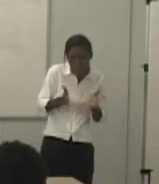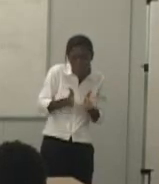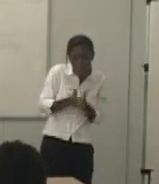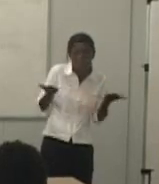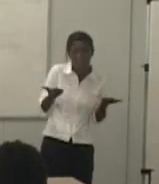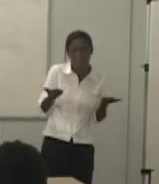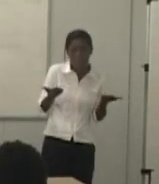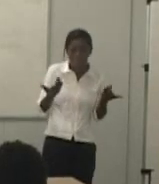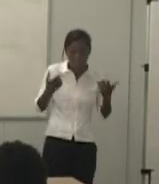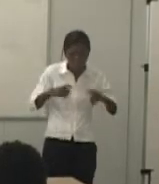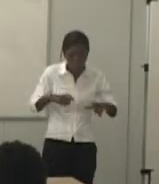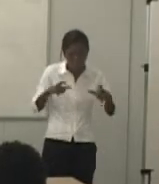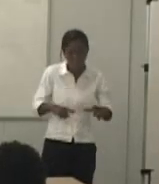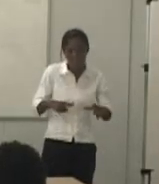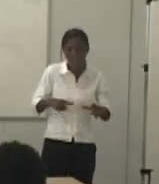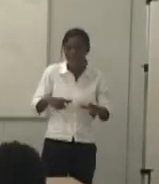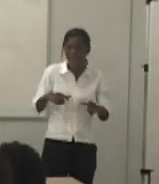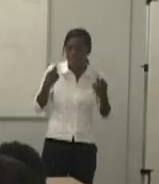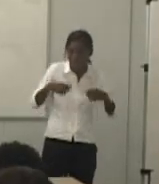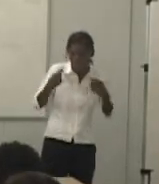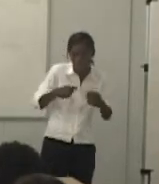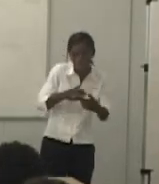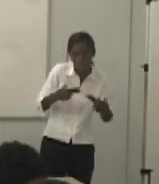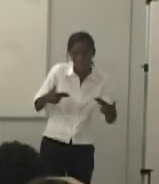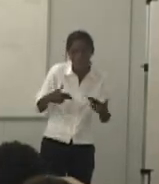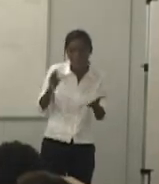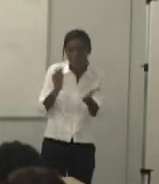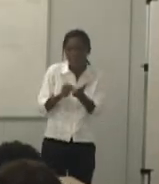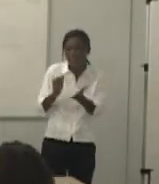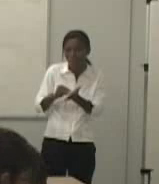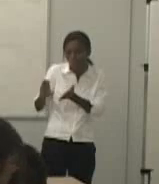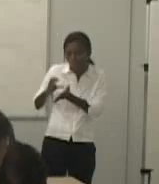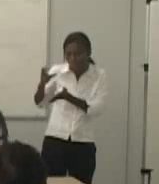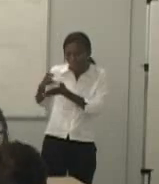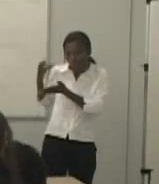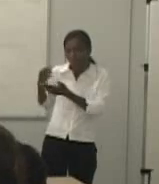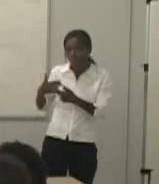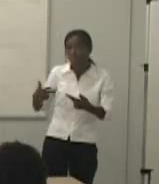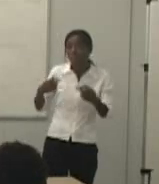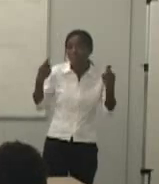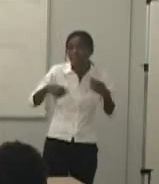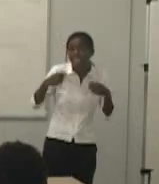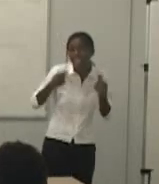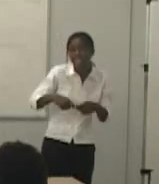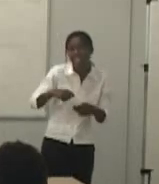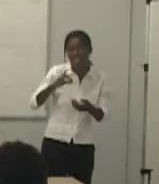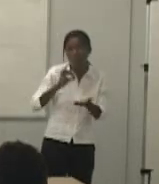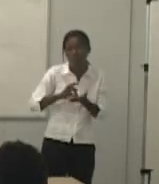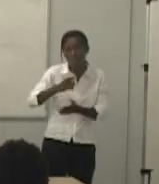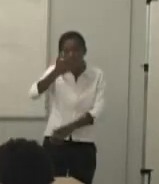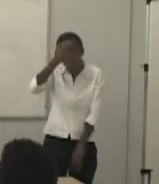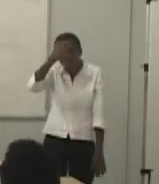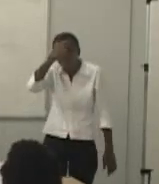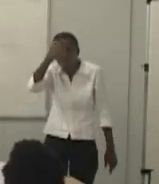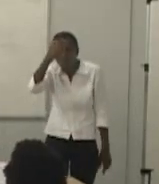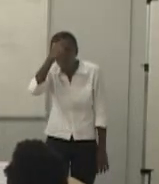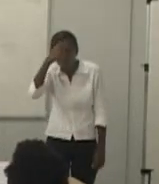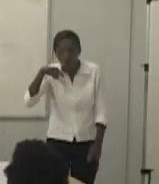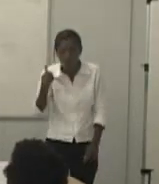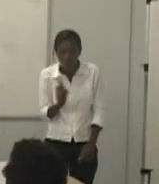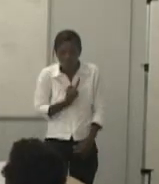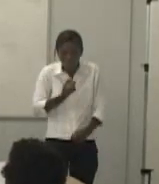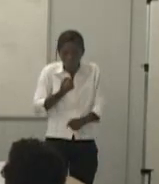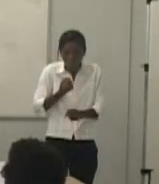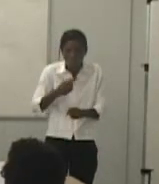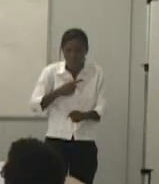Baixada carente de recursos é isso que todos T que estar conscientes é para isso que nós estamos construindo e só